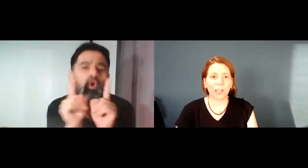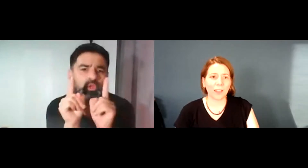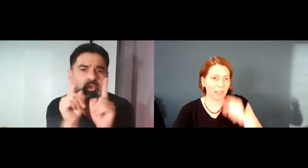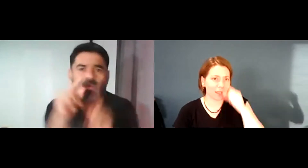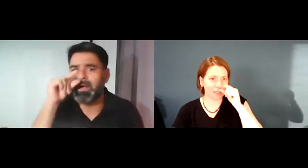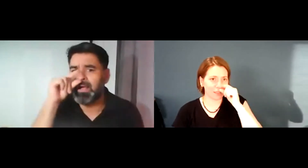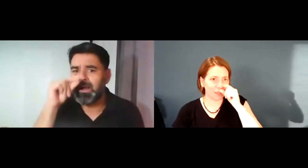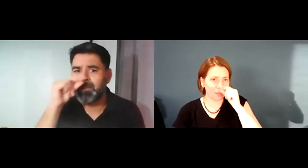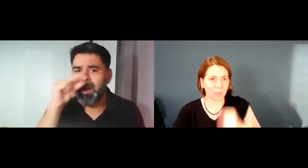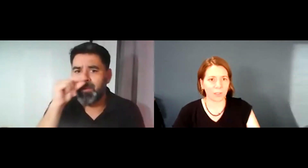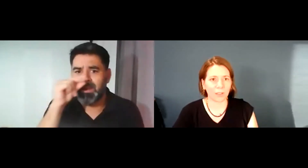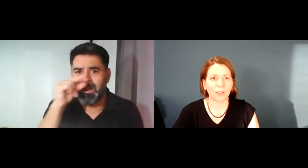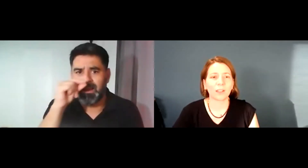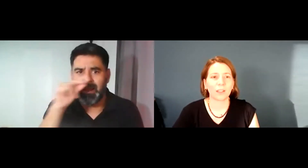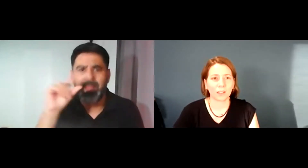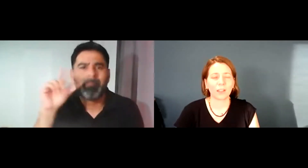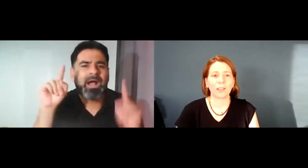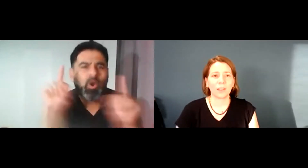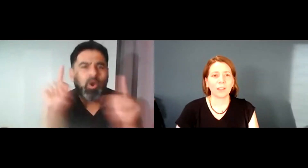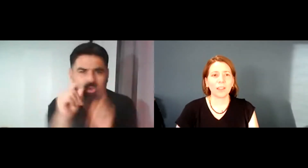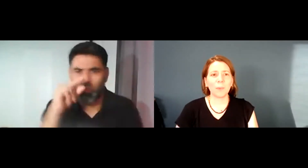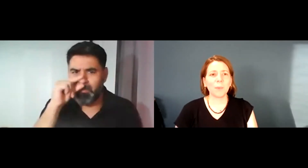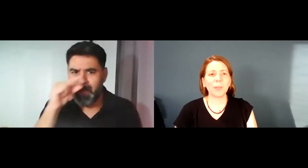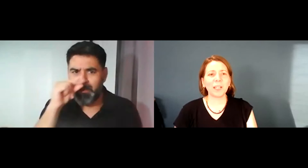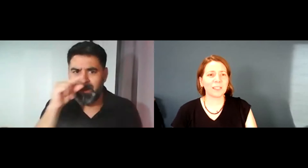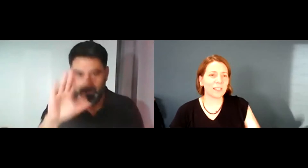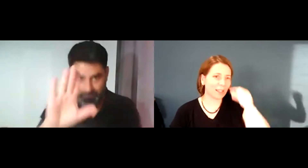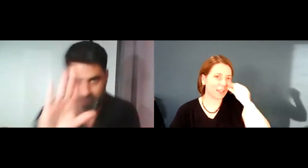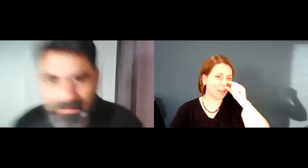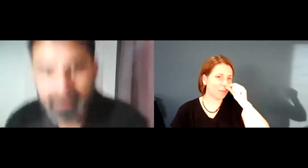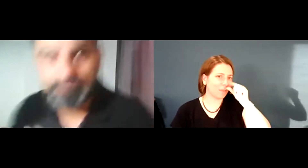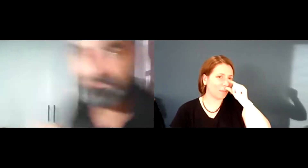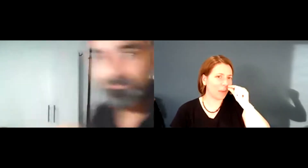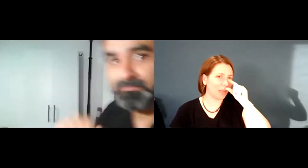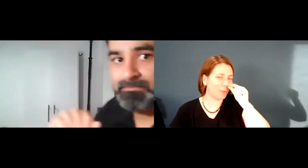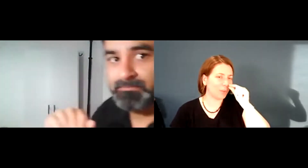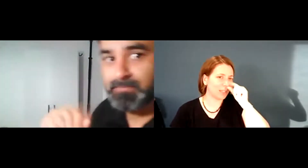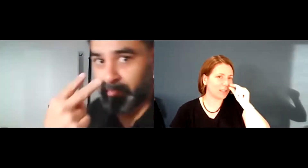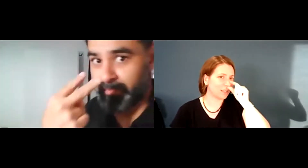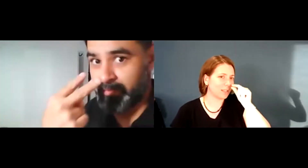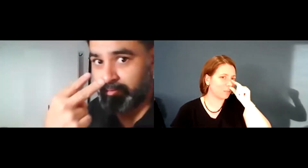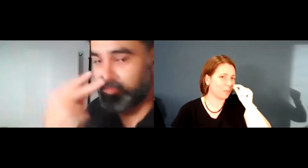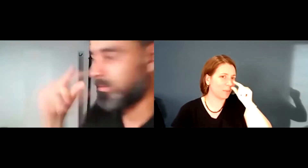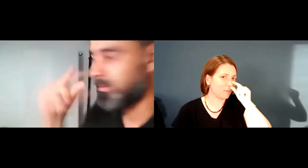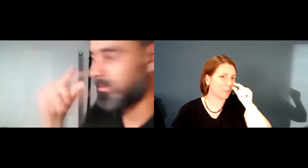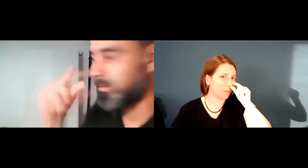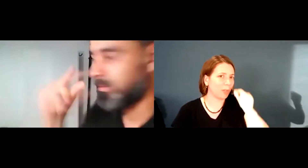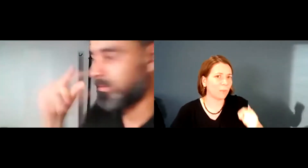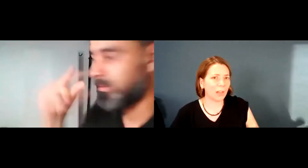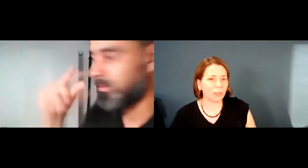Nadia es así también. Sí. Y a mí me parece que Mabel podría ser de esta misma forma, pero más